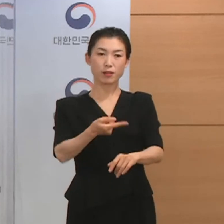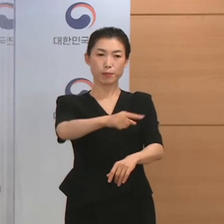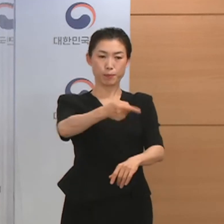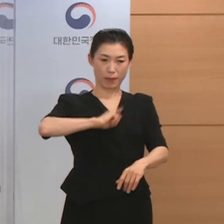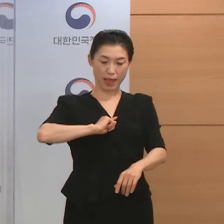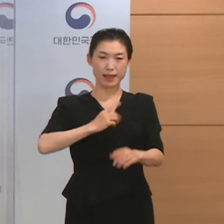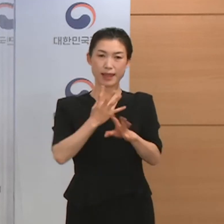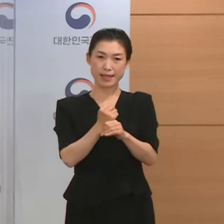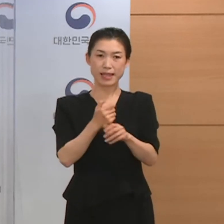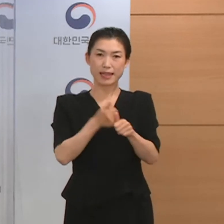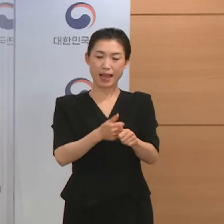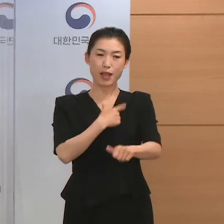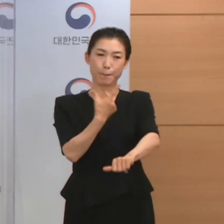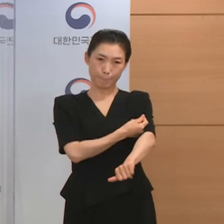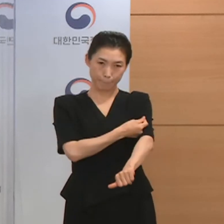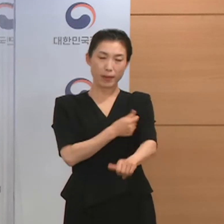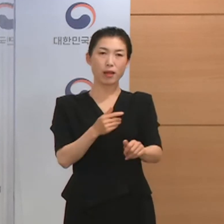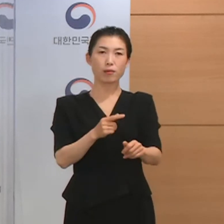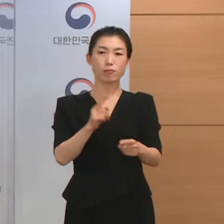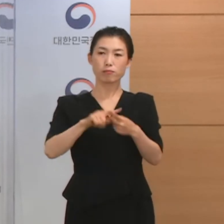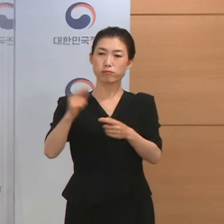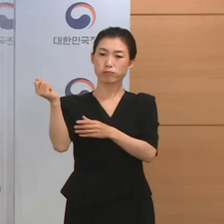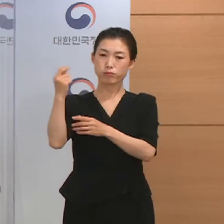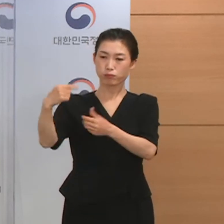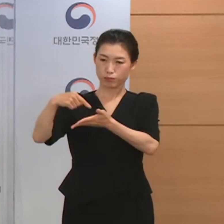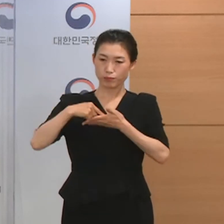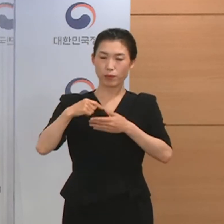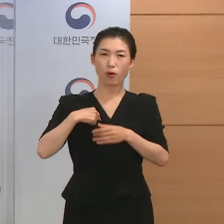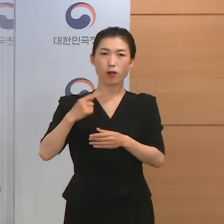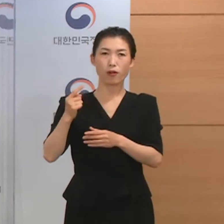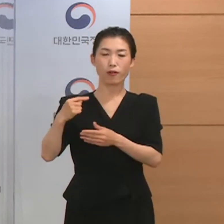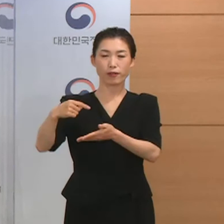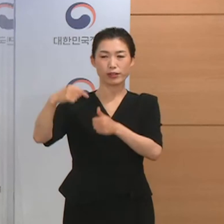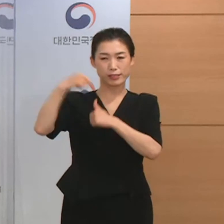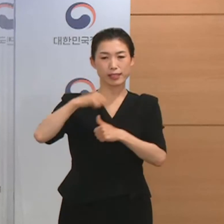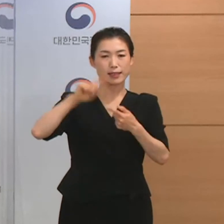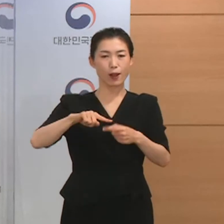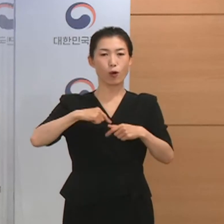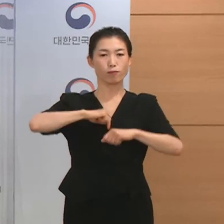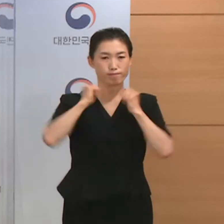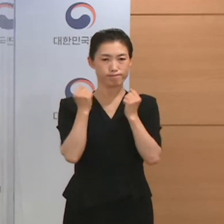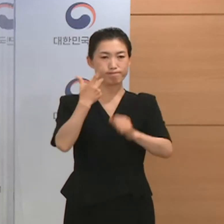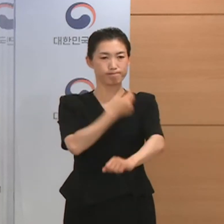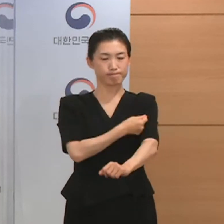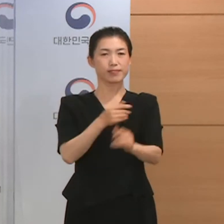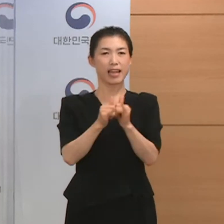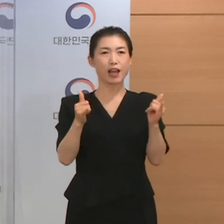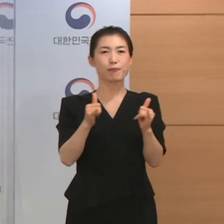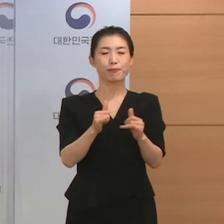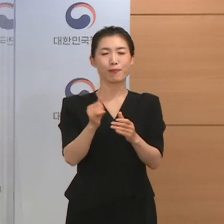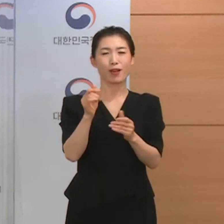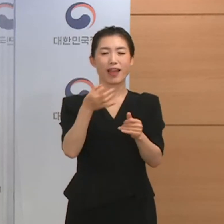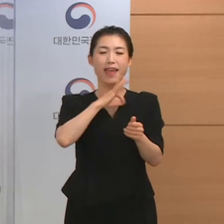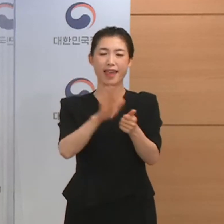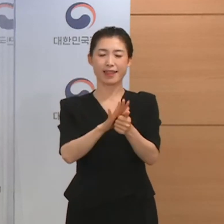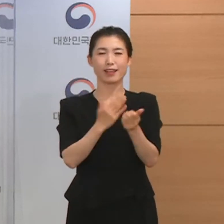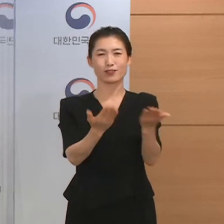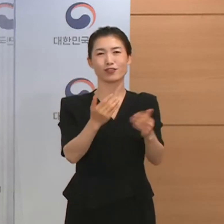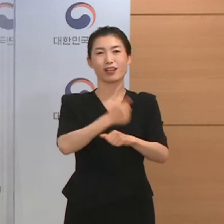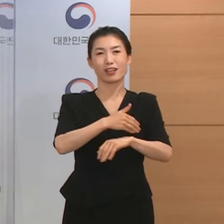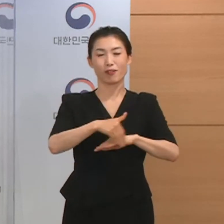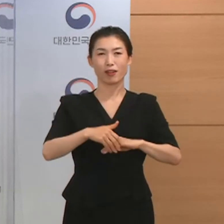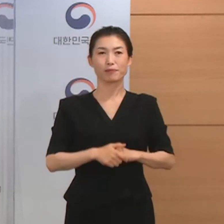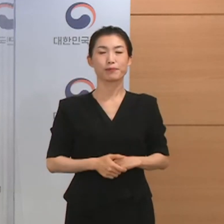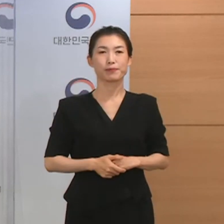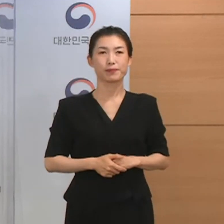맞는 시기와 대상에 맞는 방역수칙 완화들이 함께 진행되도록 좀 설계되어 있어서 접종을 받고 싶은데 못